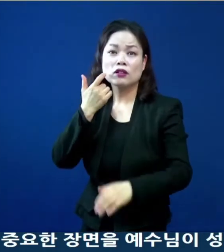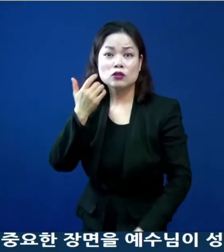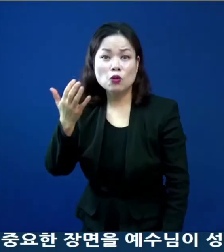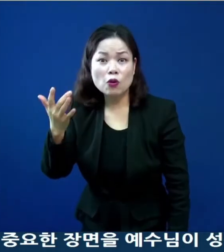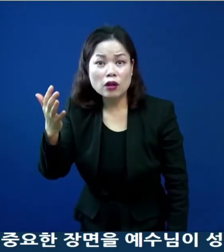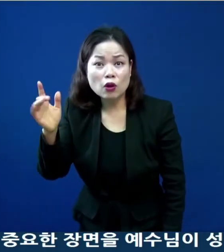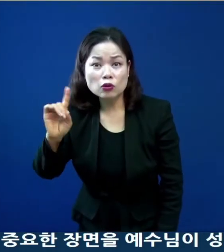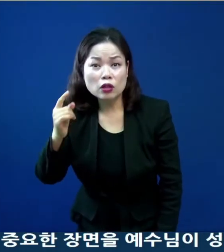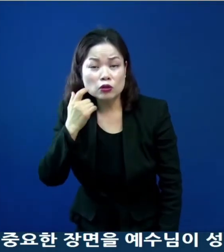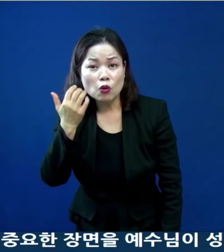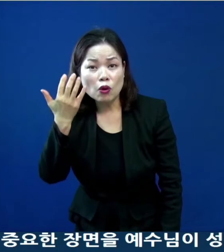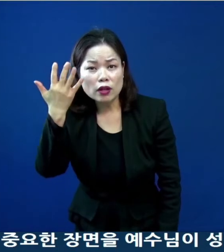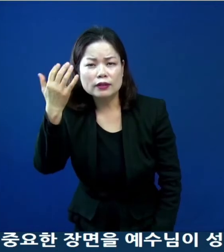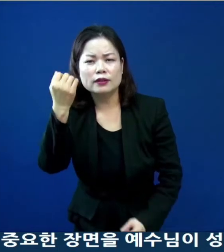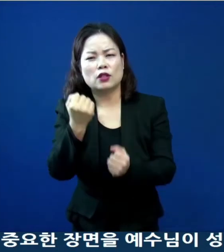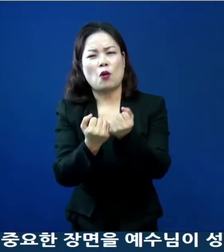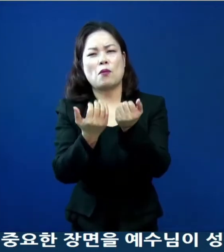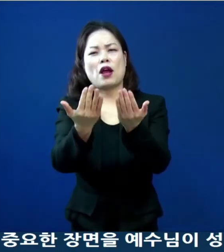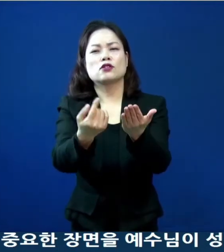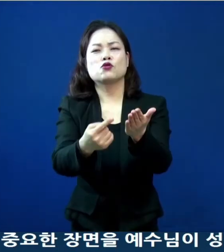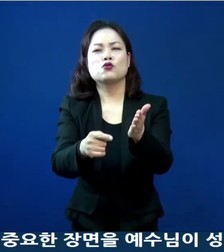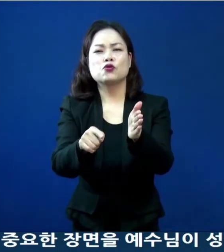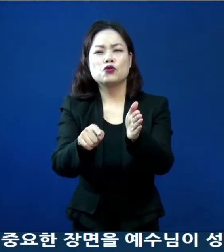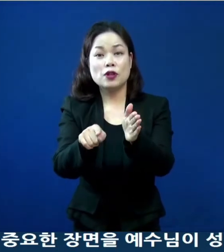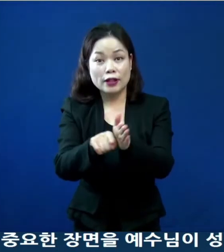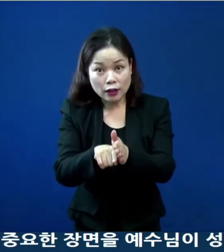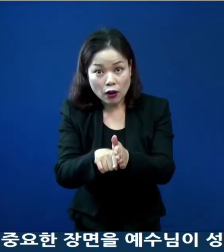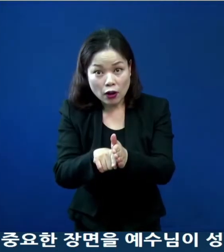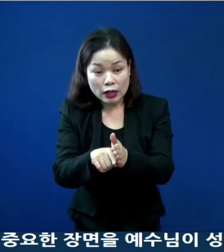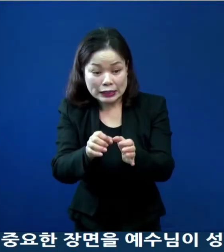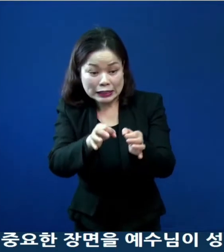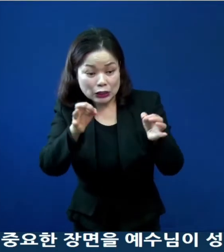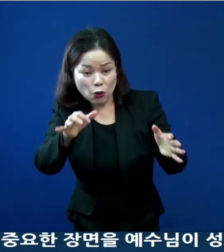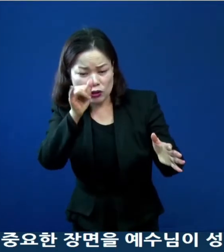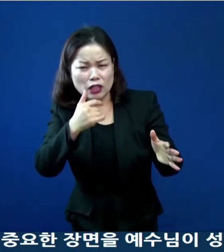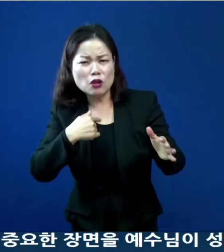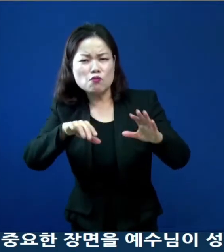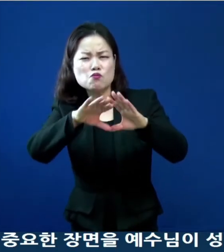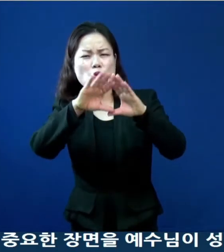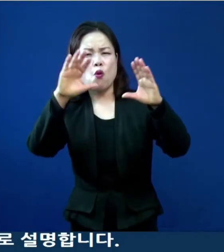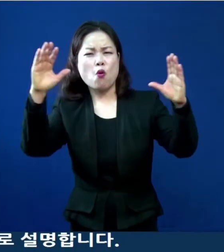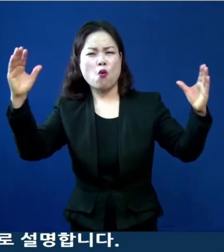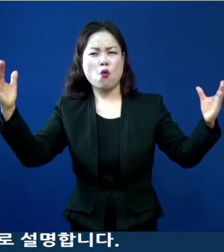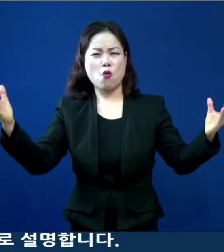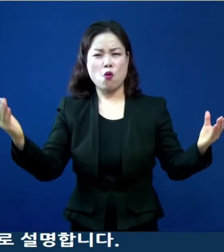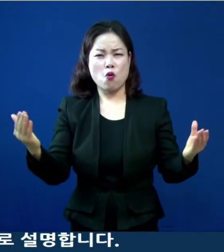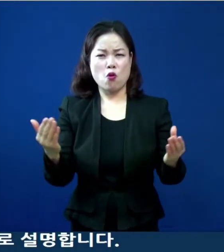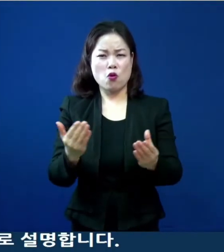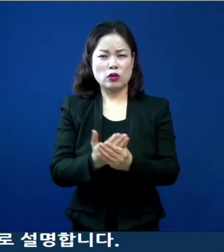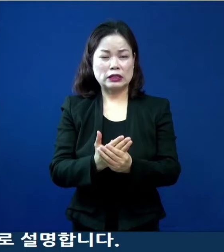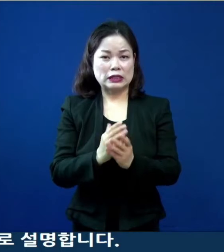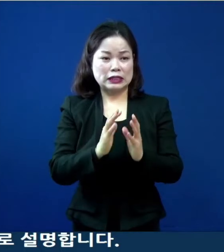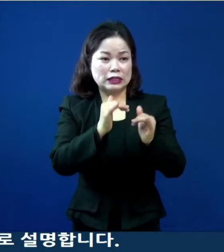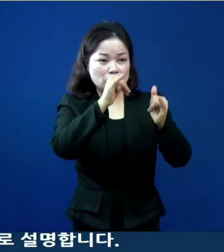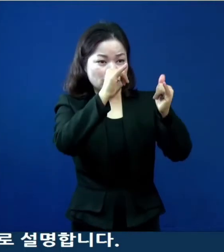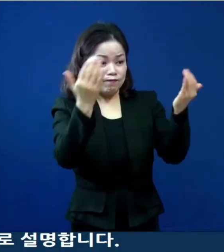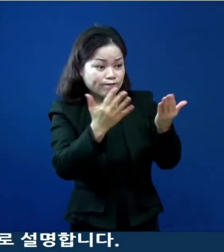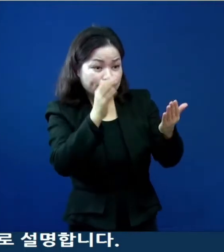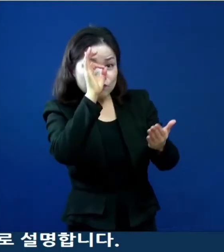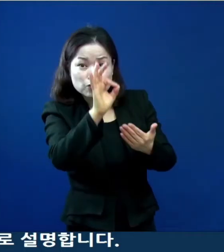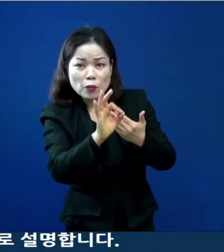영광이 어떤 영광인지를 설명하기 위해서 그동안 있었던 모든 인류의 역사를